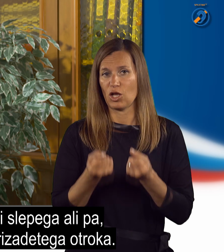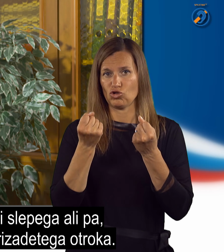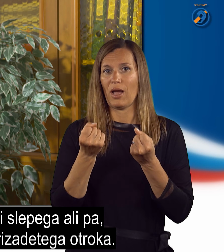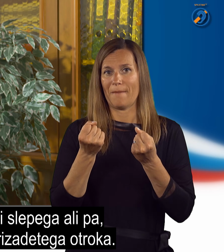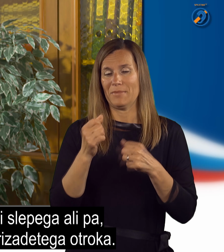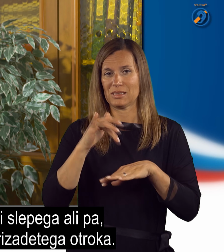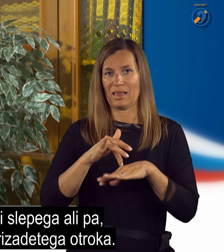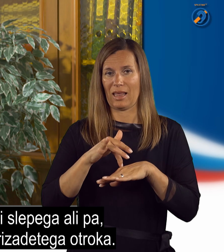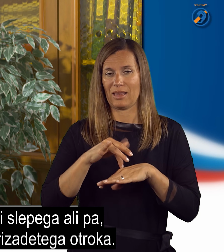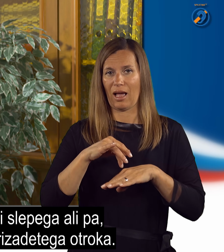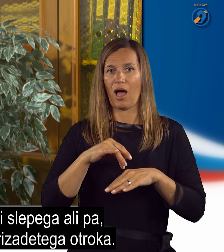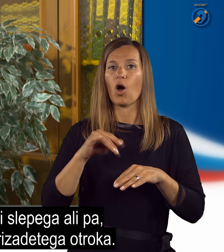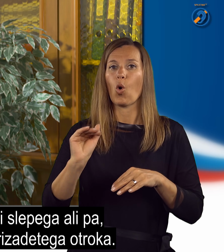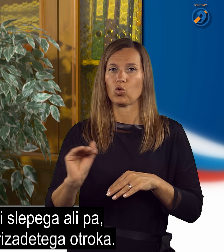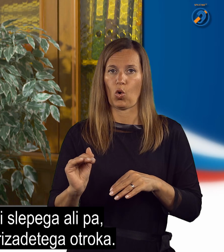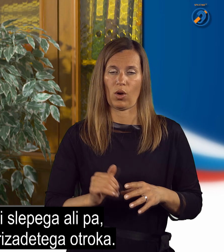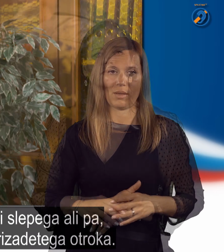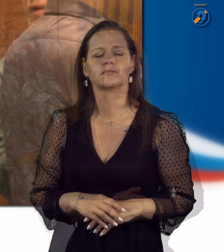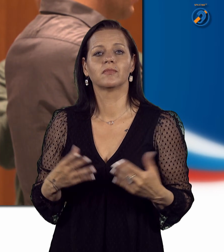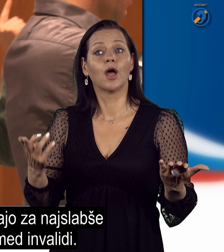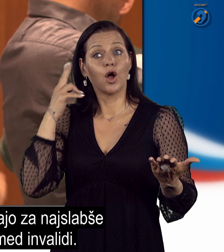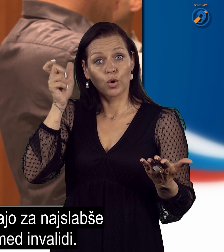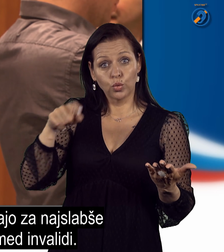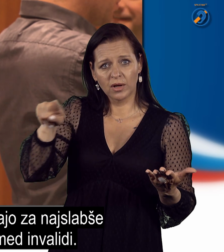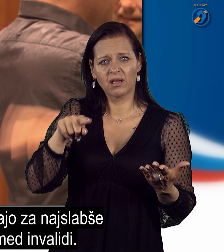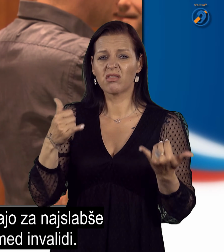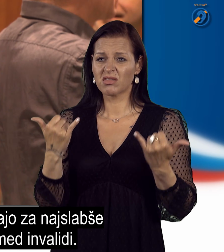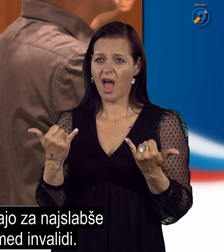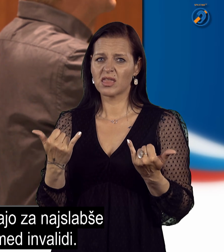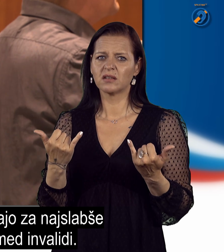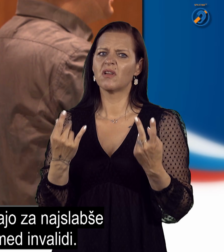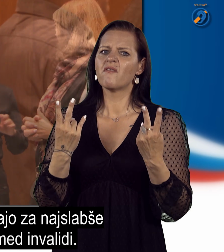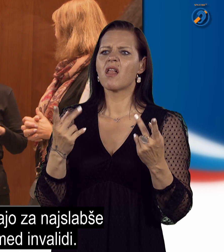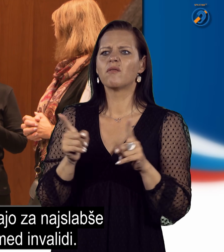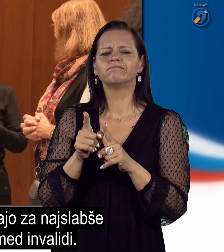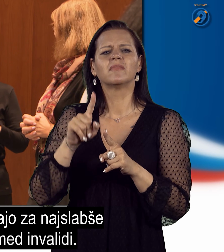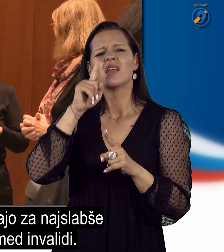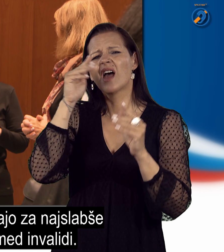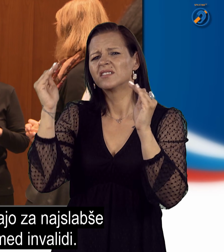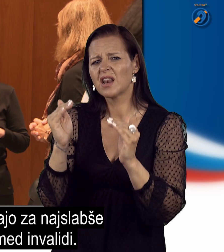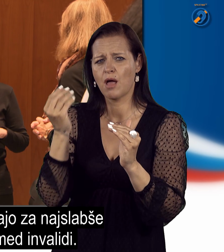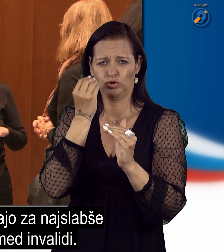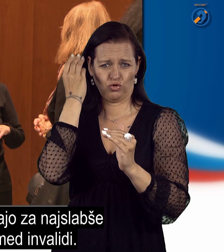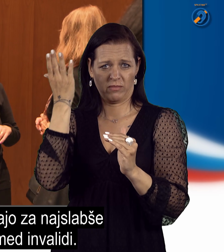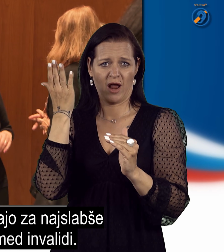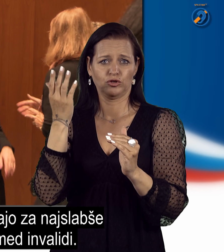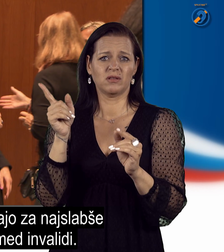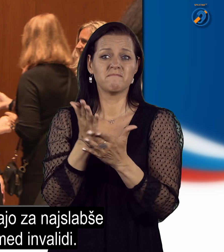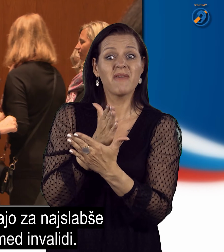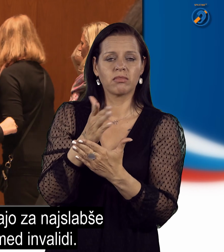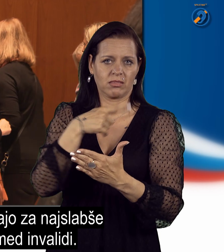težje prizadetega otroka. Gluhi danes veljajo za najslabše izobražene med invalidi.